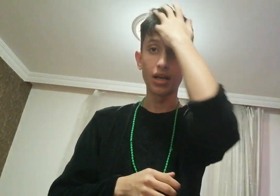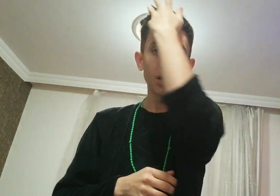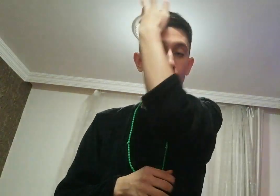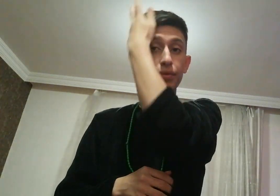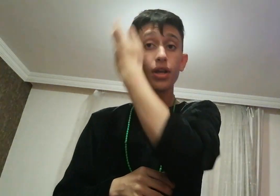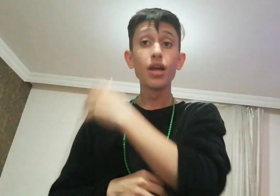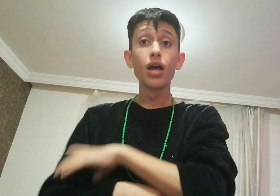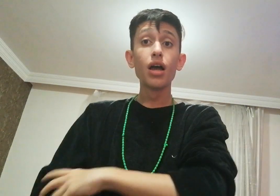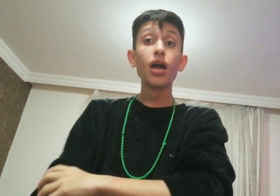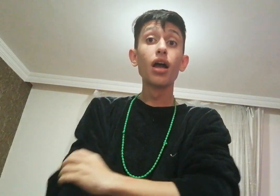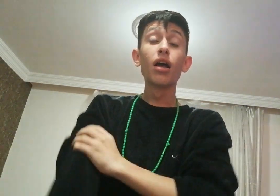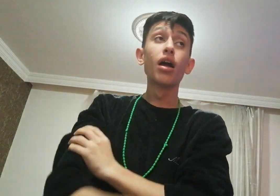الحلقة.